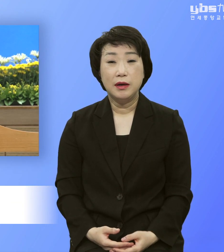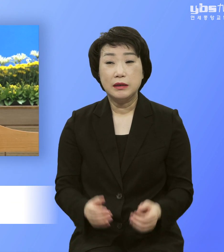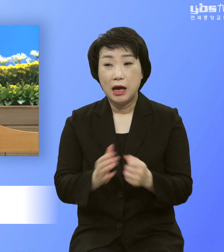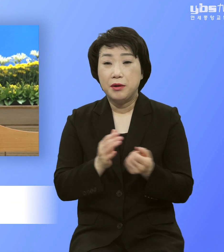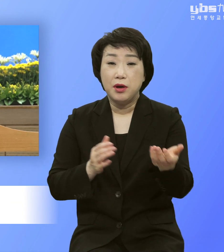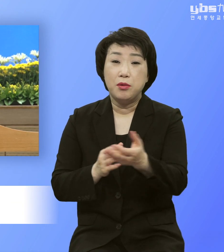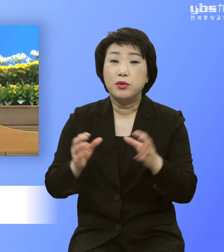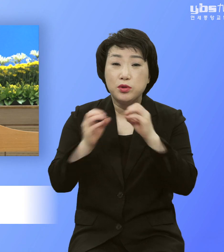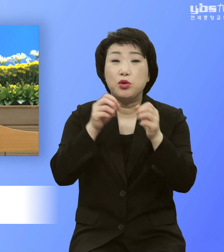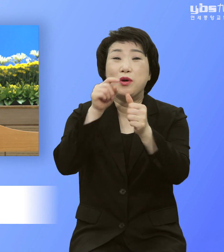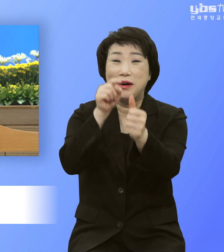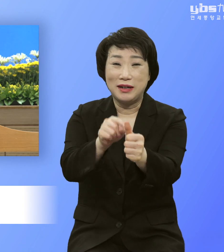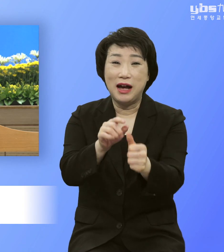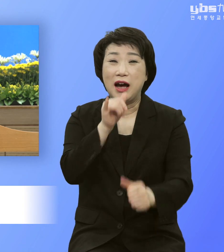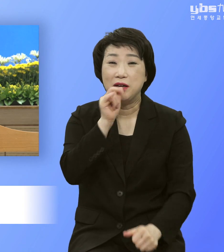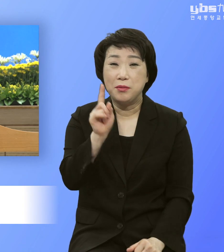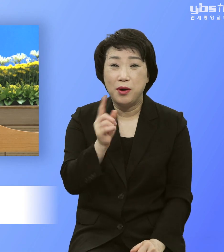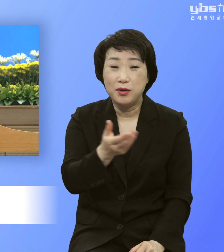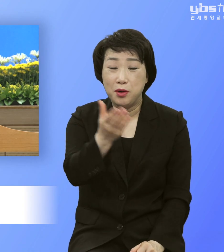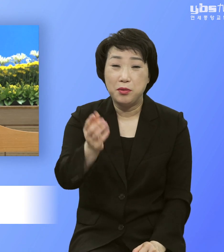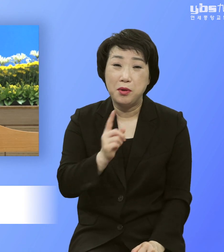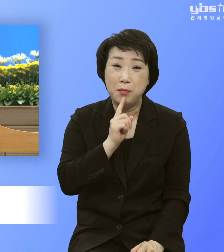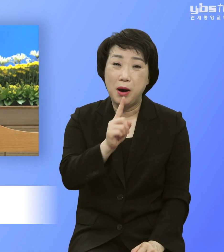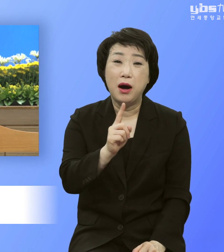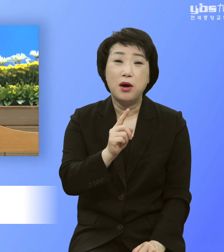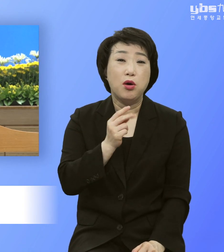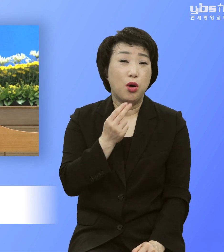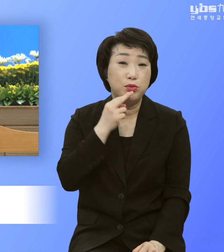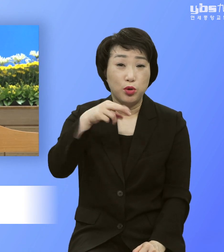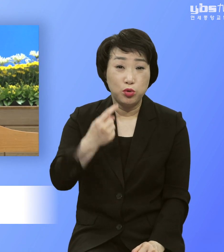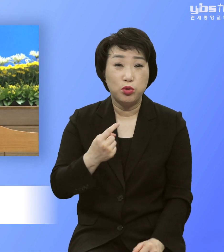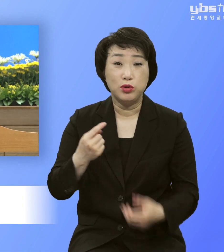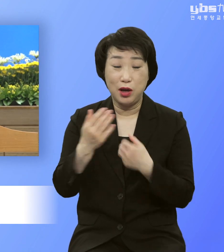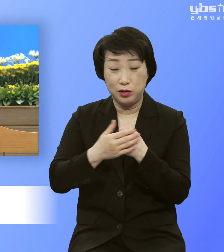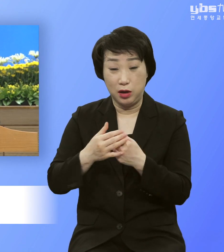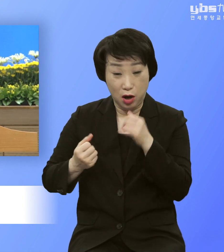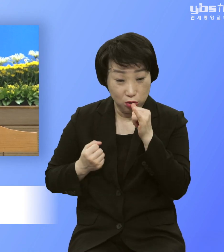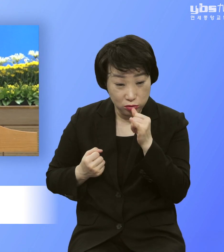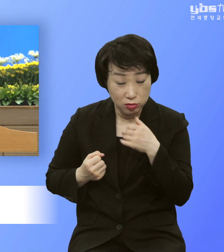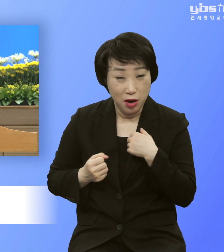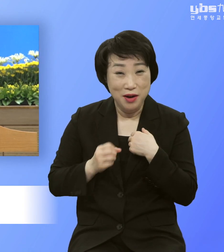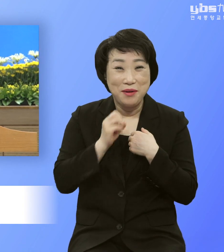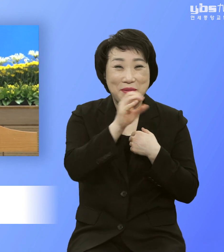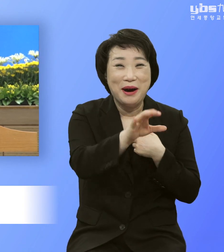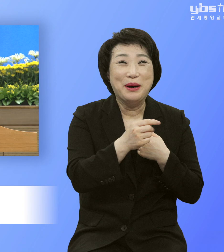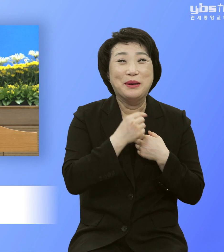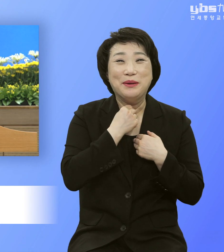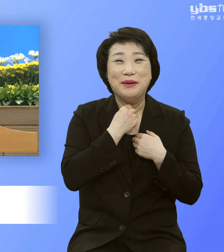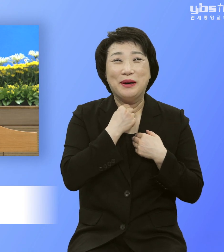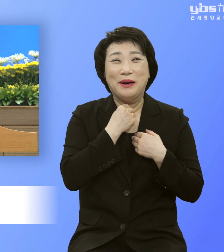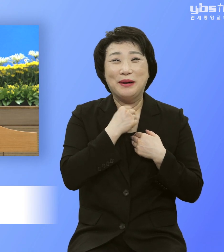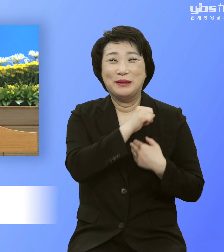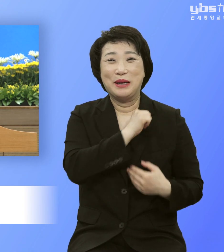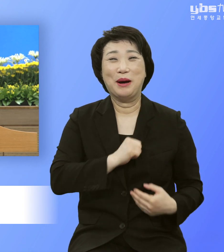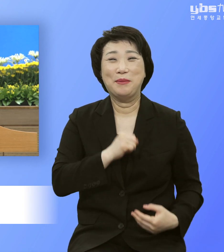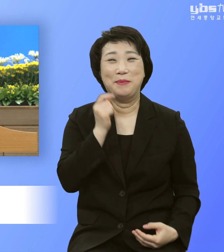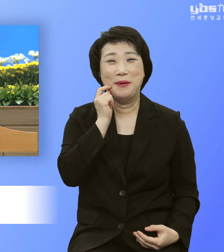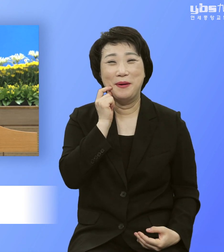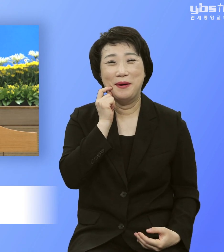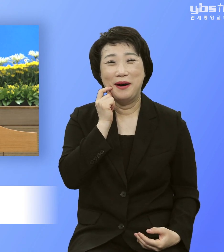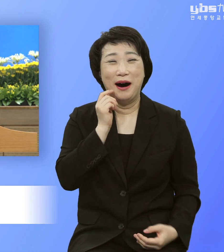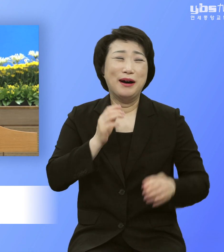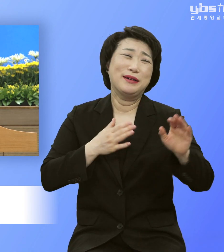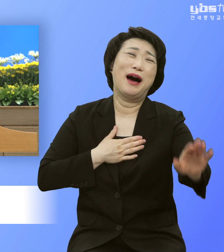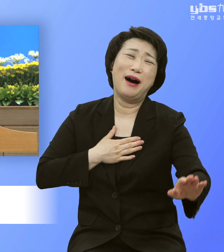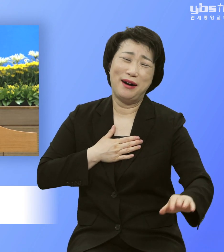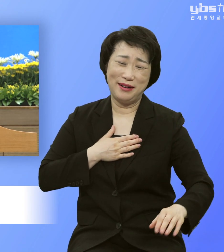그래서 전도하라는 말은 말하지 않아도 내가 은혜가 있으면 말하는 거예요. 그렇게 다